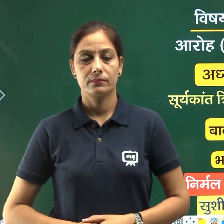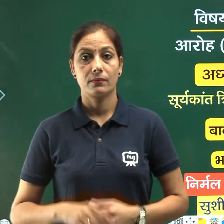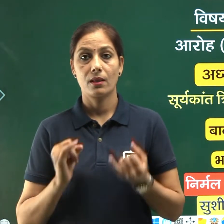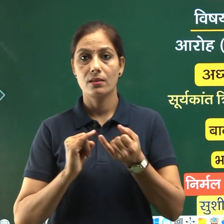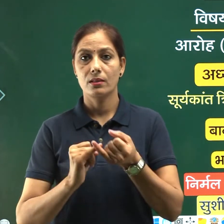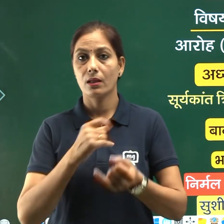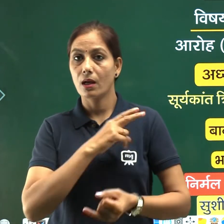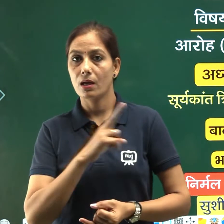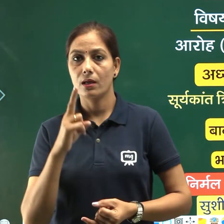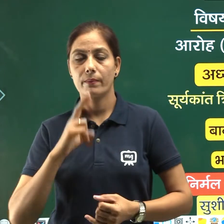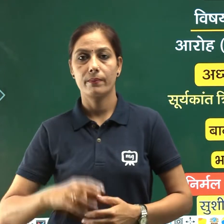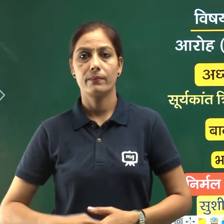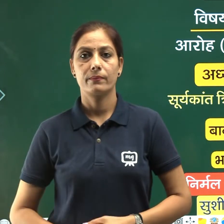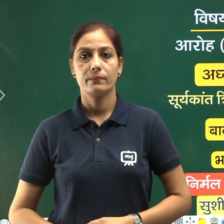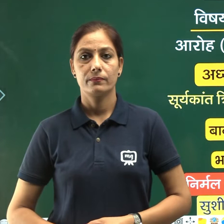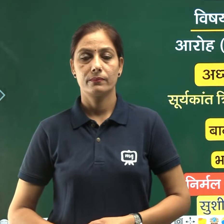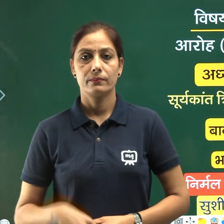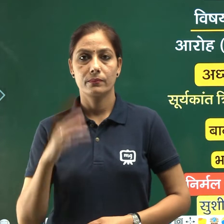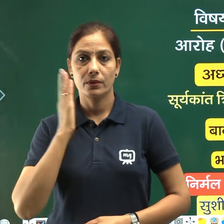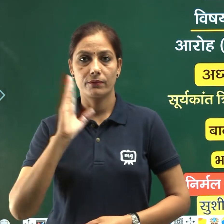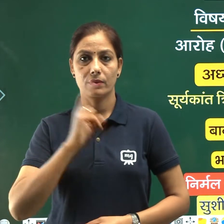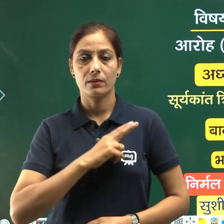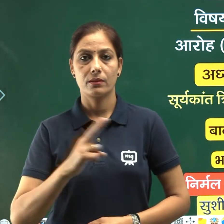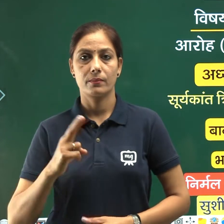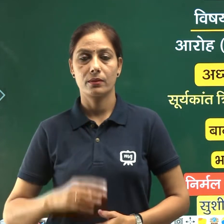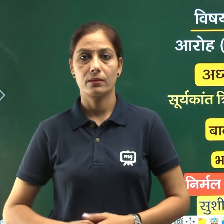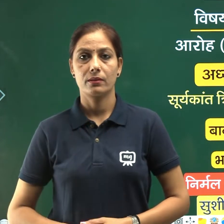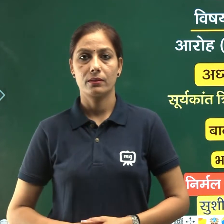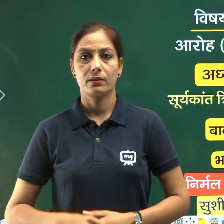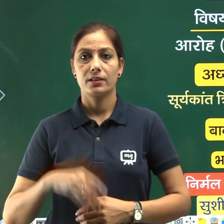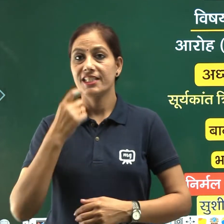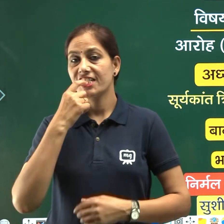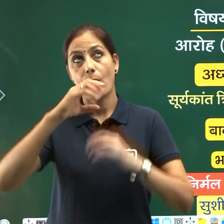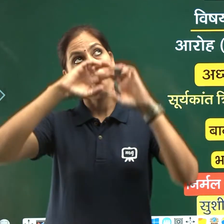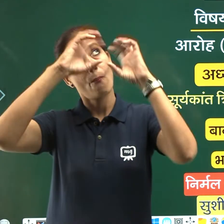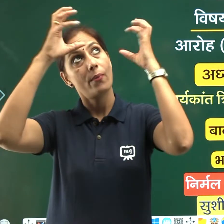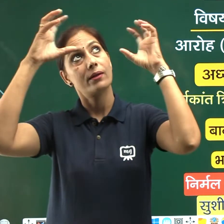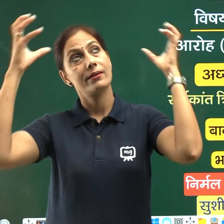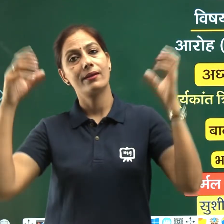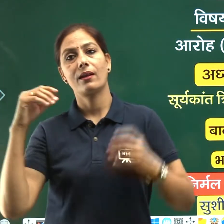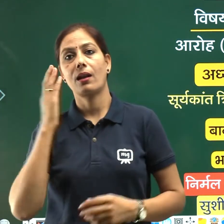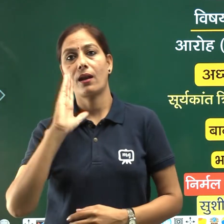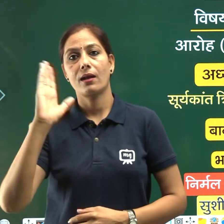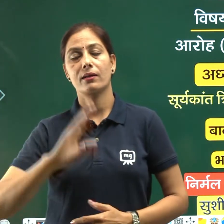सूर्यकांत त्रिपाठी निराला। कविता का नाम बादल राग।